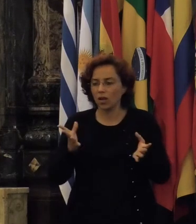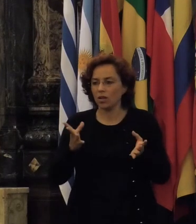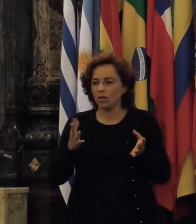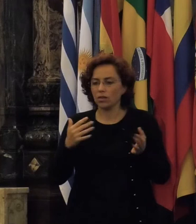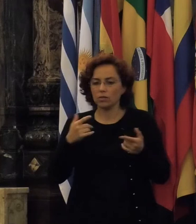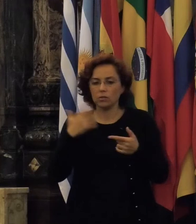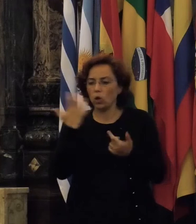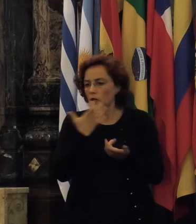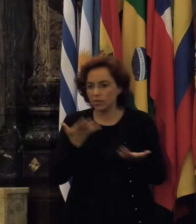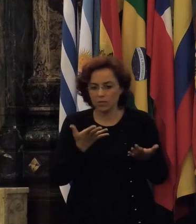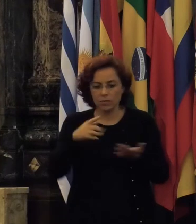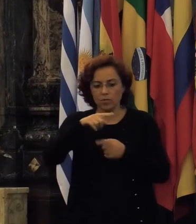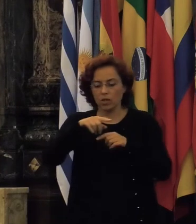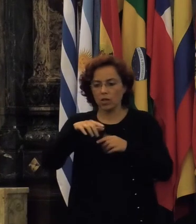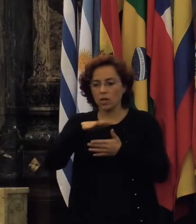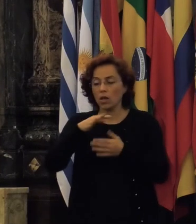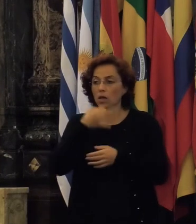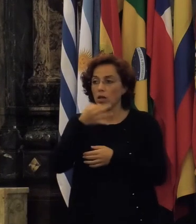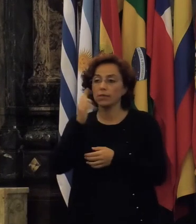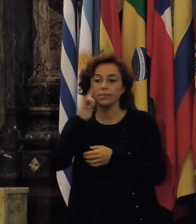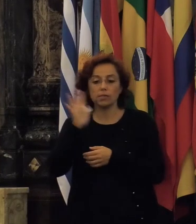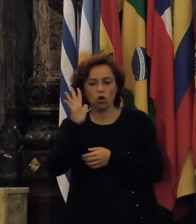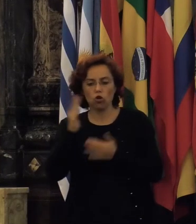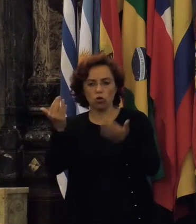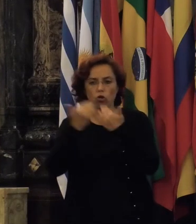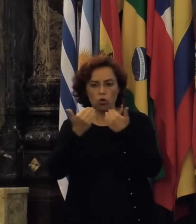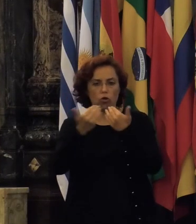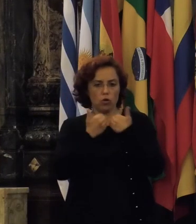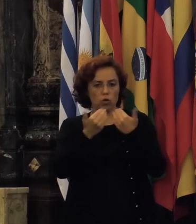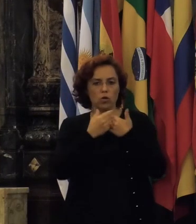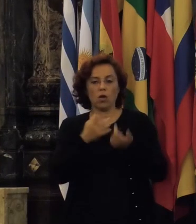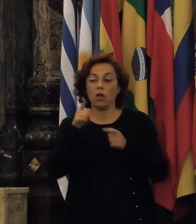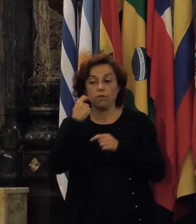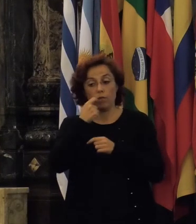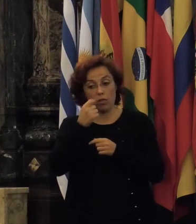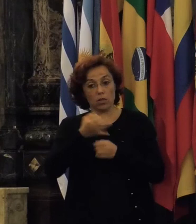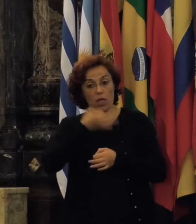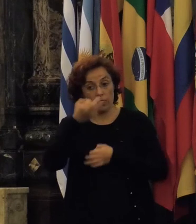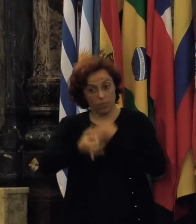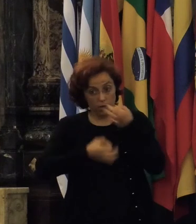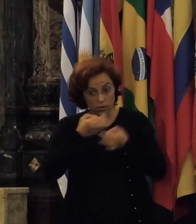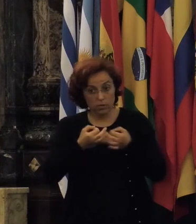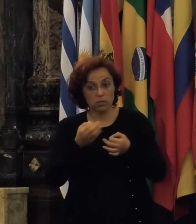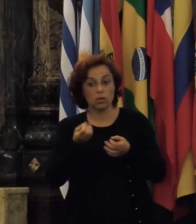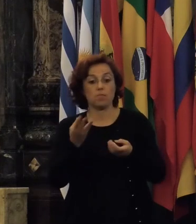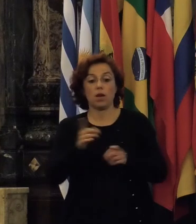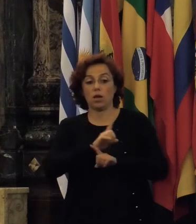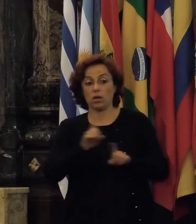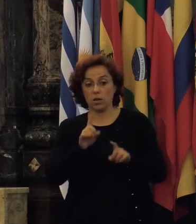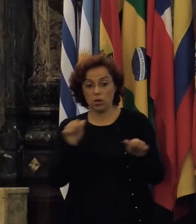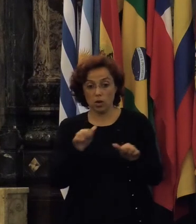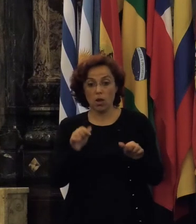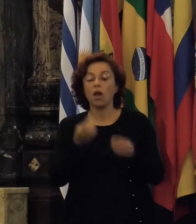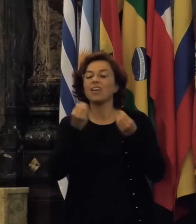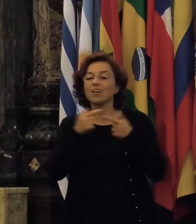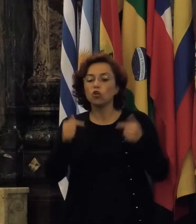deplorable, en la cual ahí los psicólogos tenemos mucho por decir para que sea que no. Sobre lo que podemos